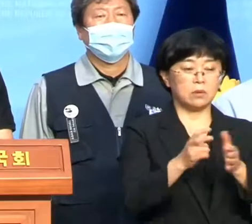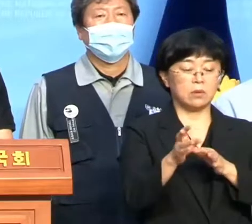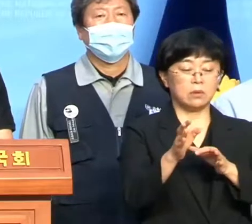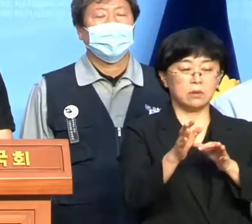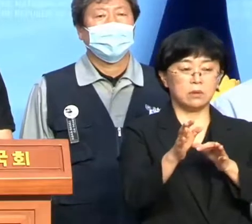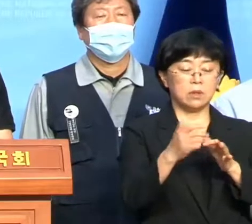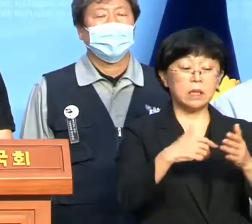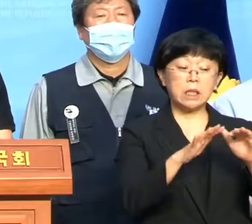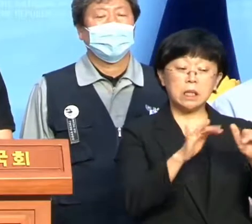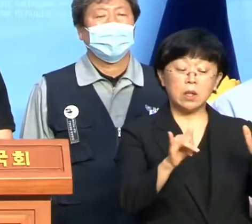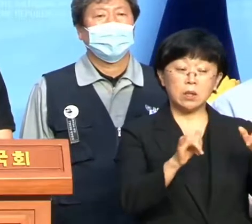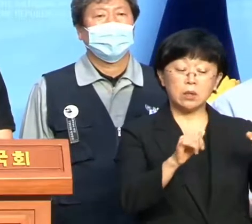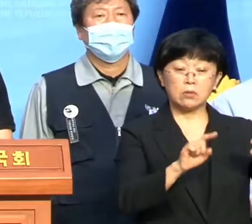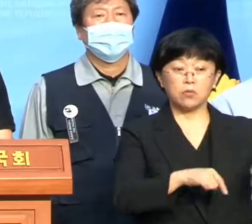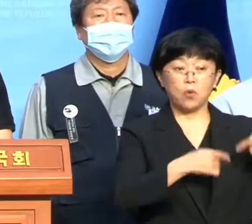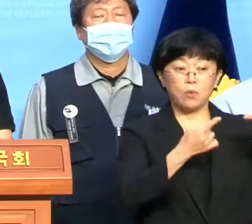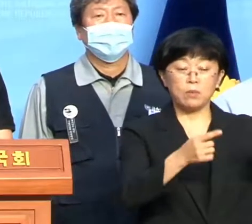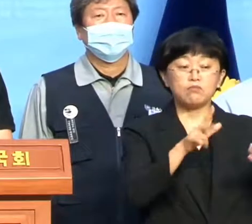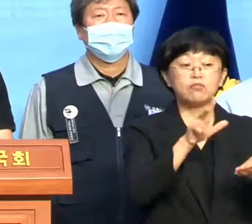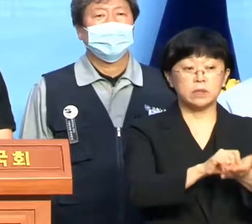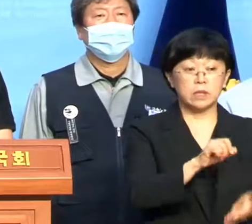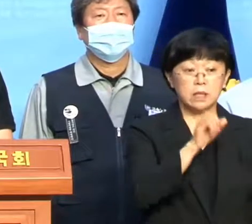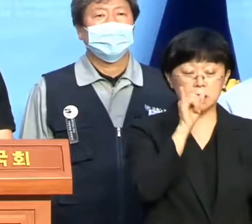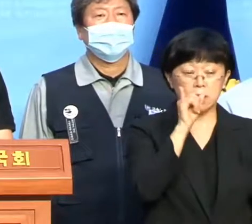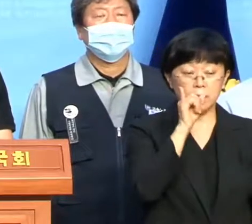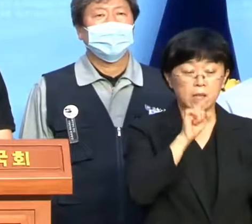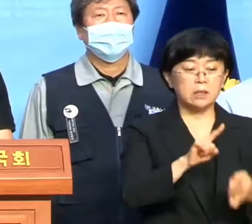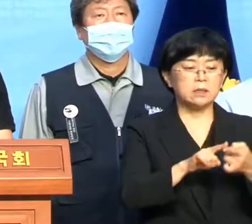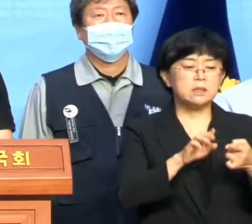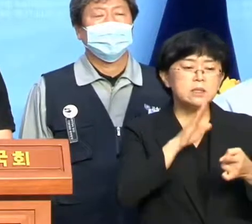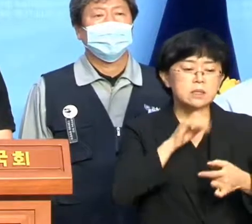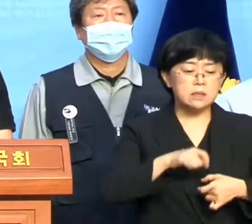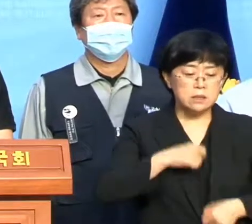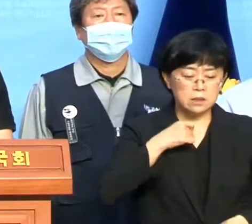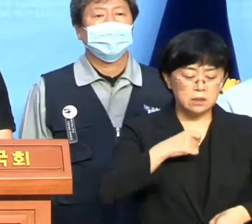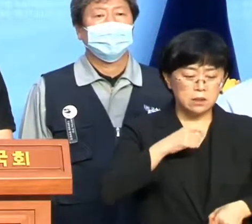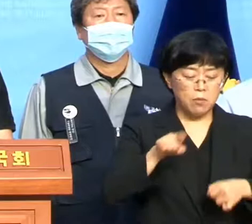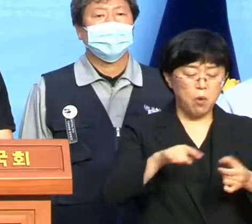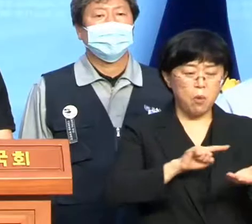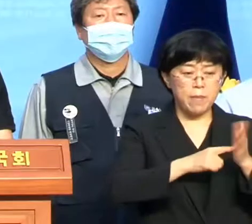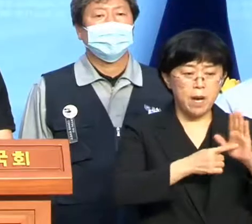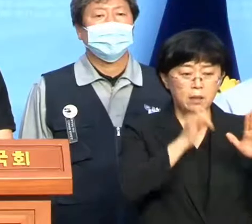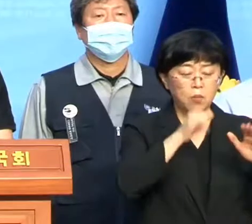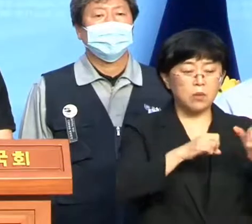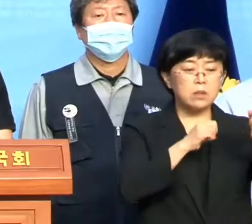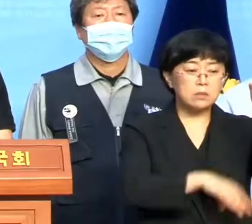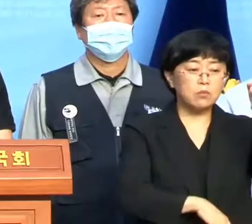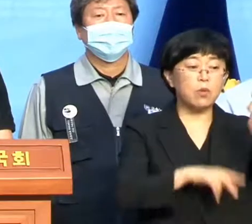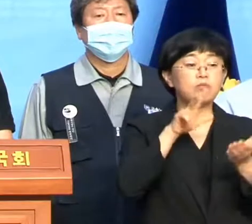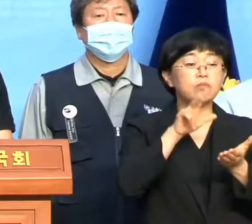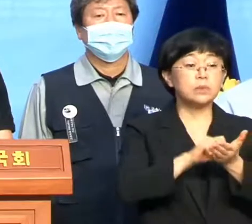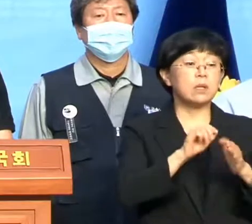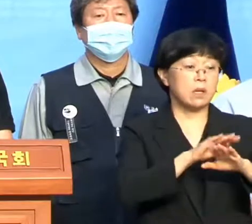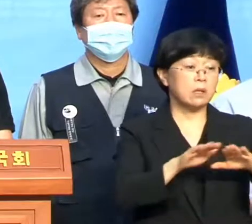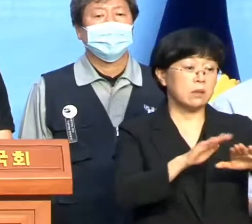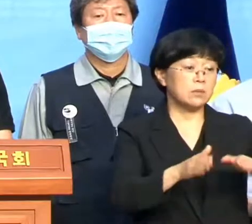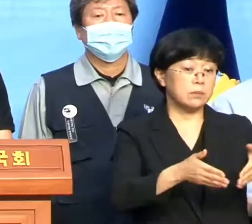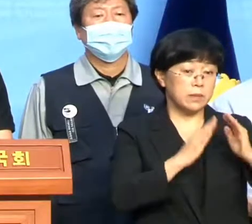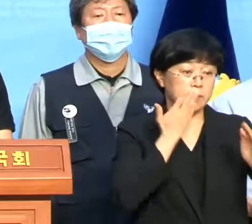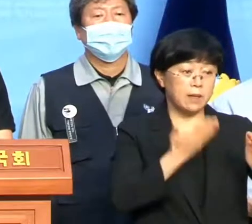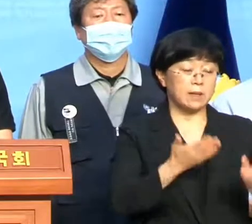인원 투입 이 문제라면 진상을 파악하고 근본 대책을 수립하며 넌